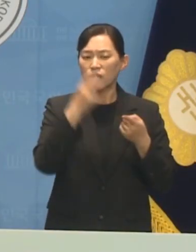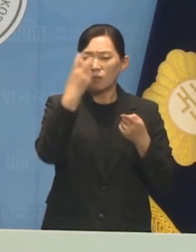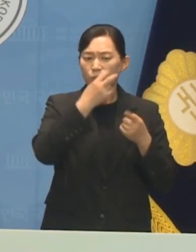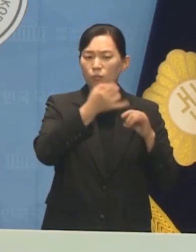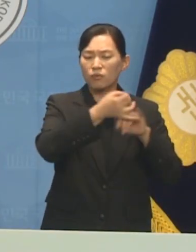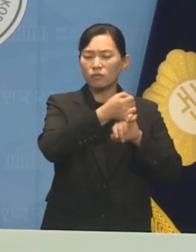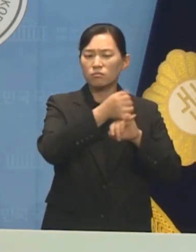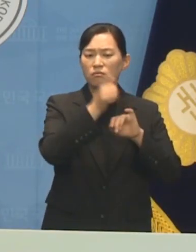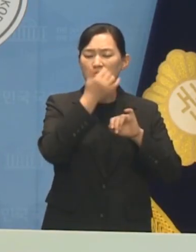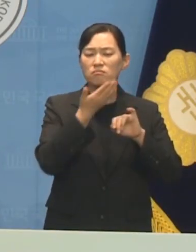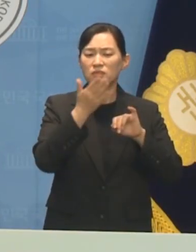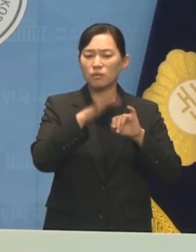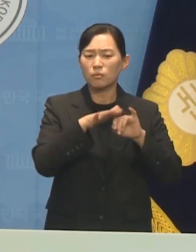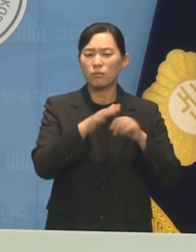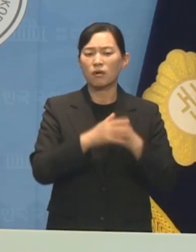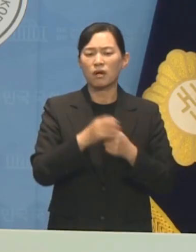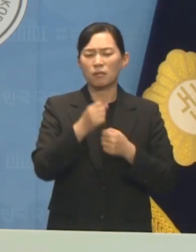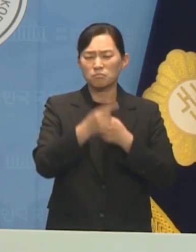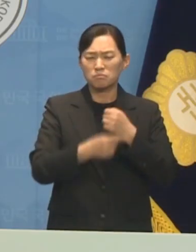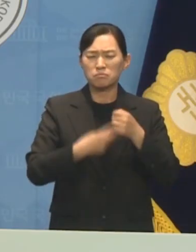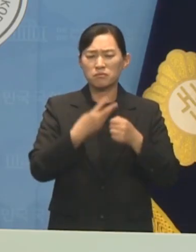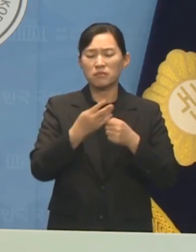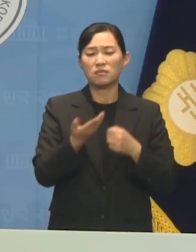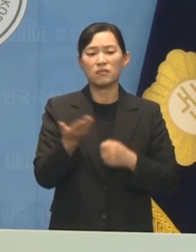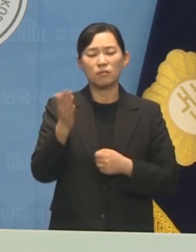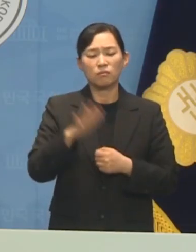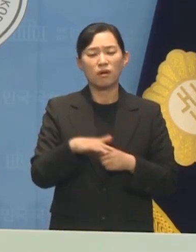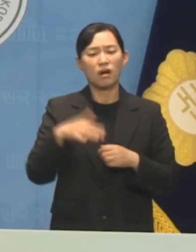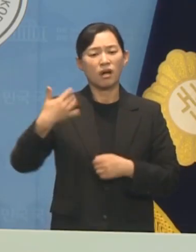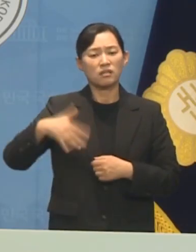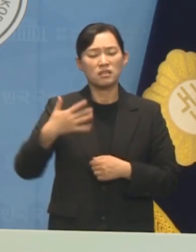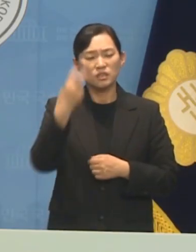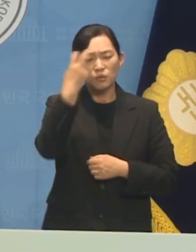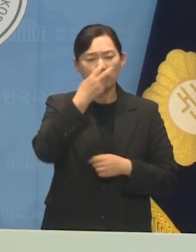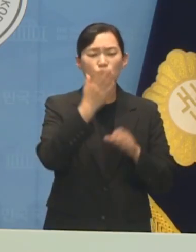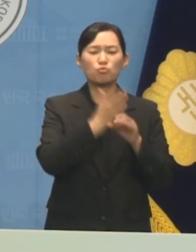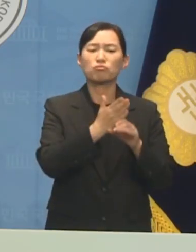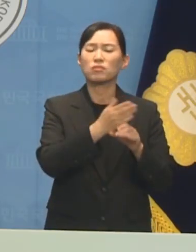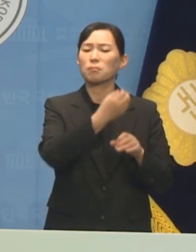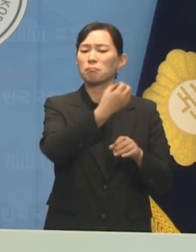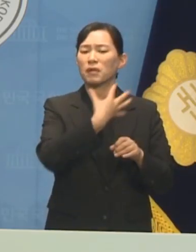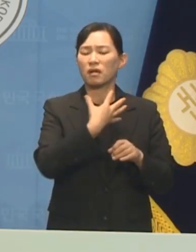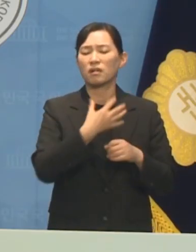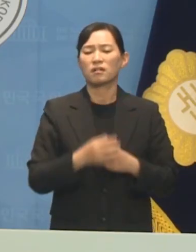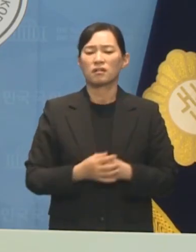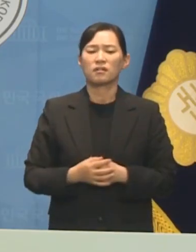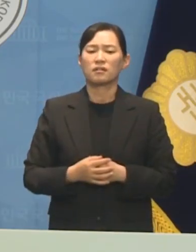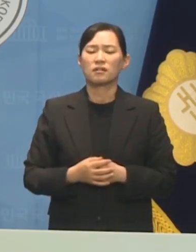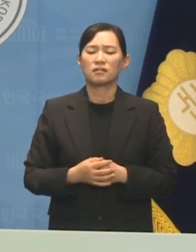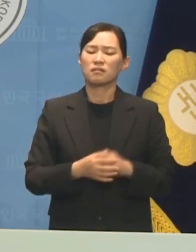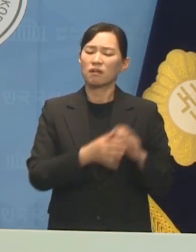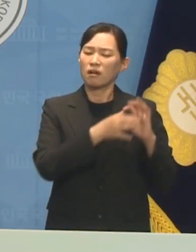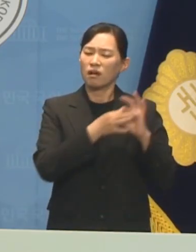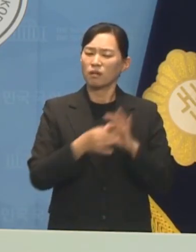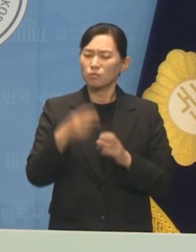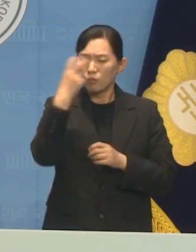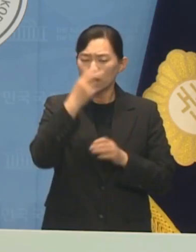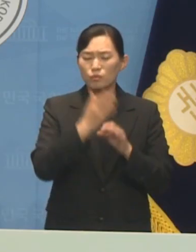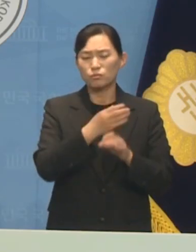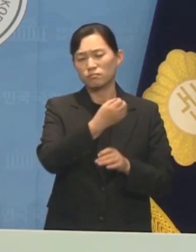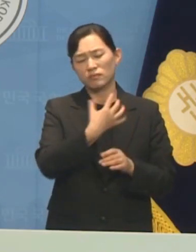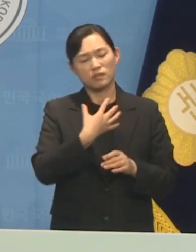약속이 수년이 지난 현재까지도 검토 중이라는 무책임한 답변으로 일관되고